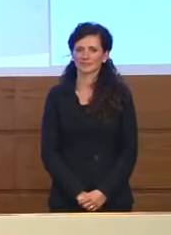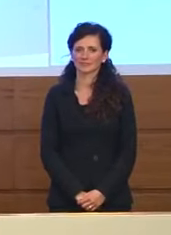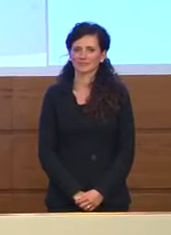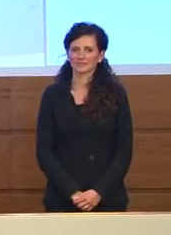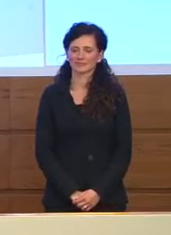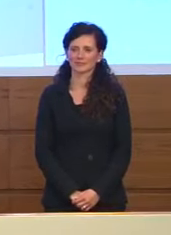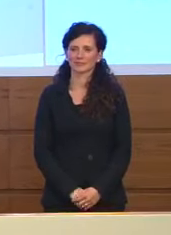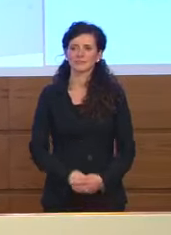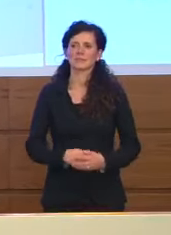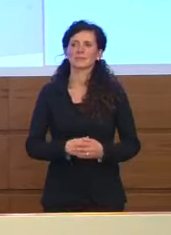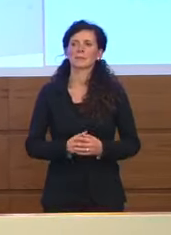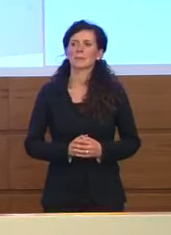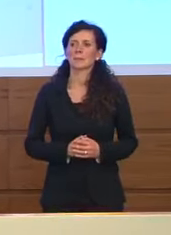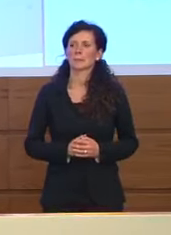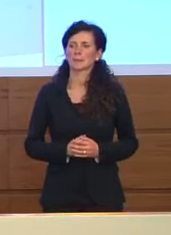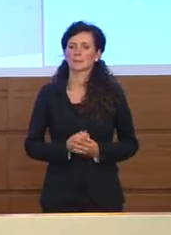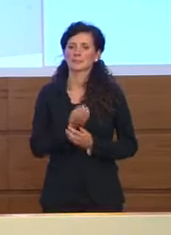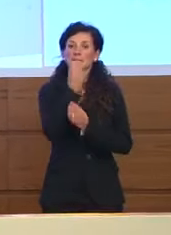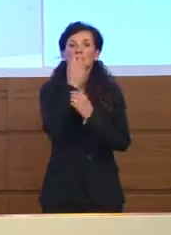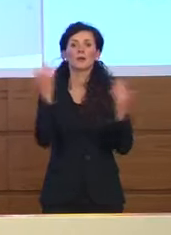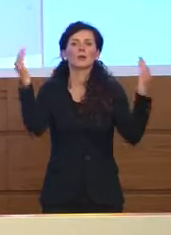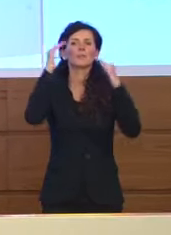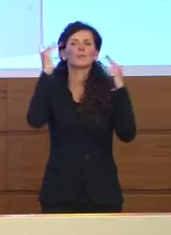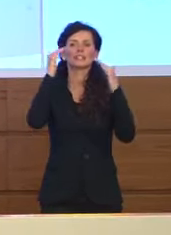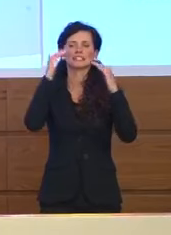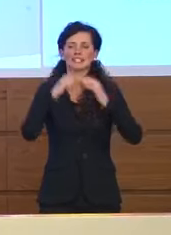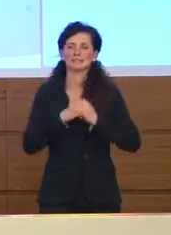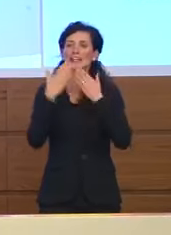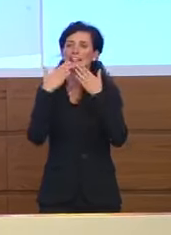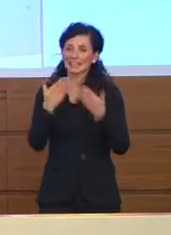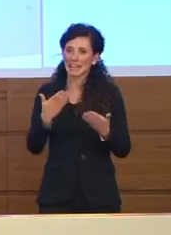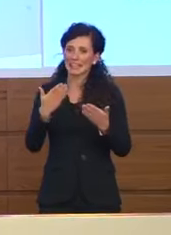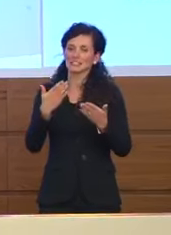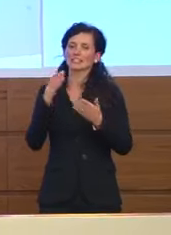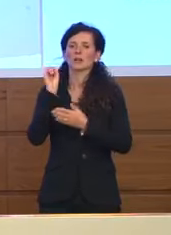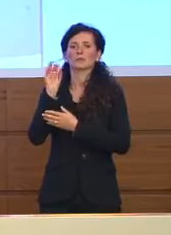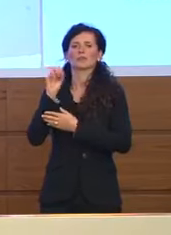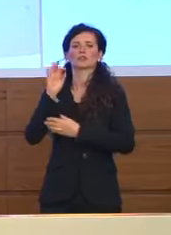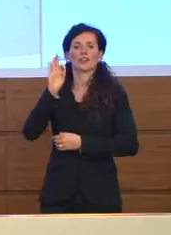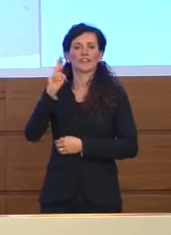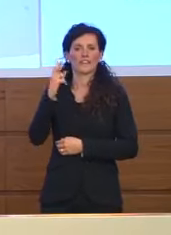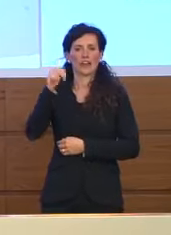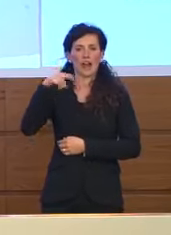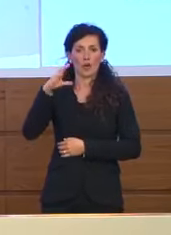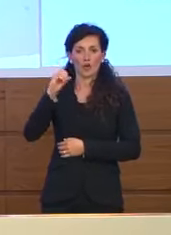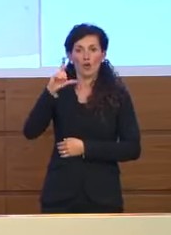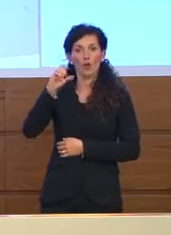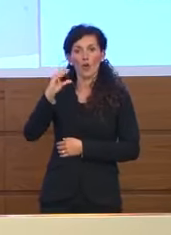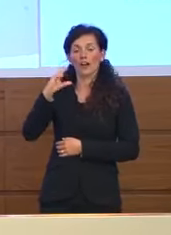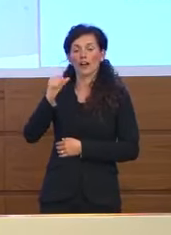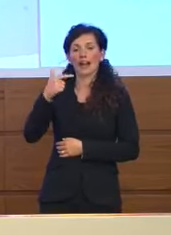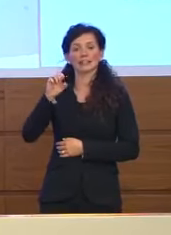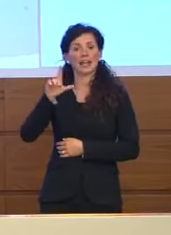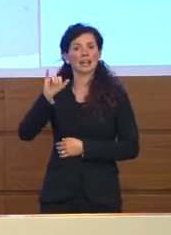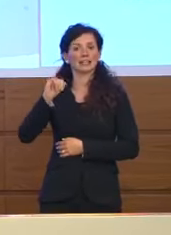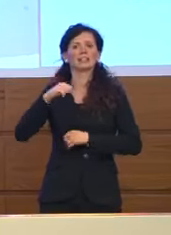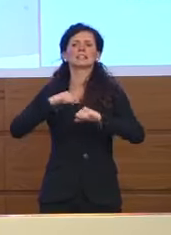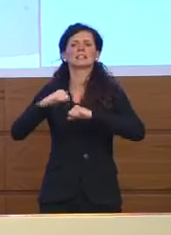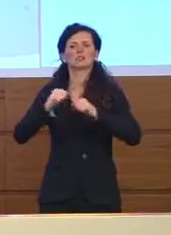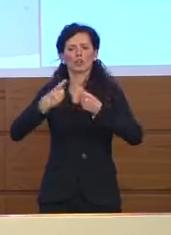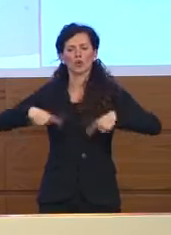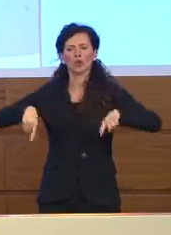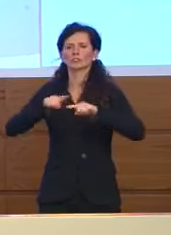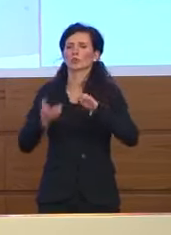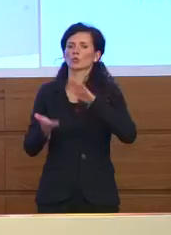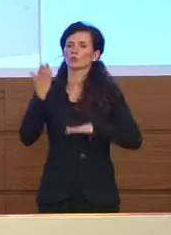allora buonasera ringrazio il professore franco locatelli che è il direttore del consiglio superiore